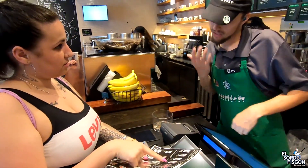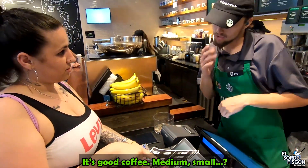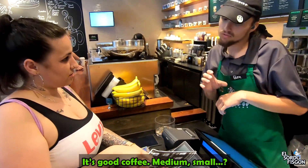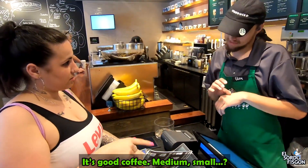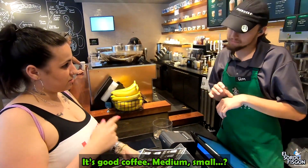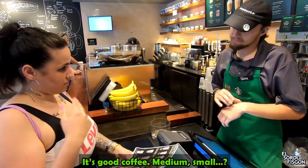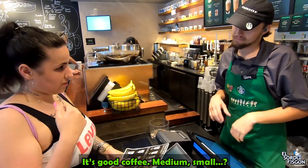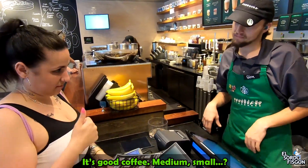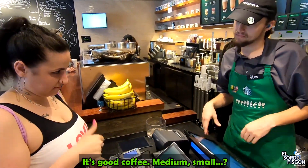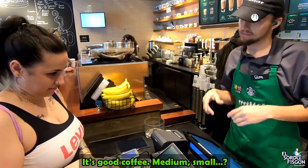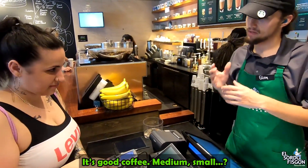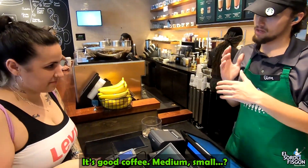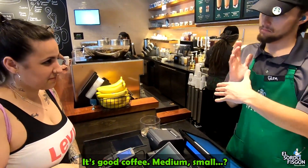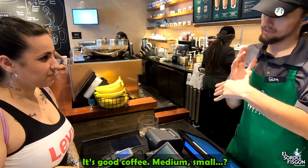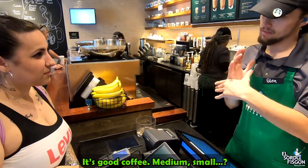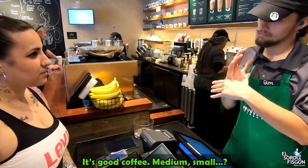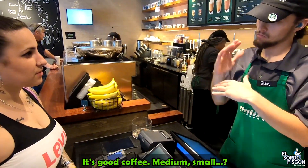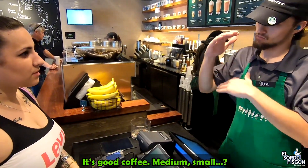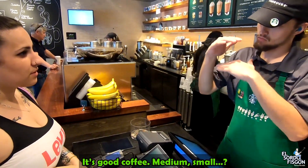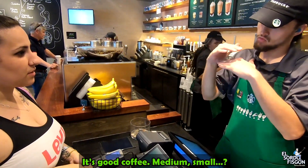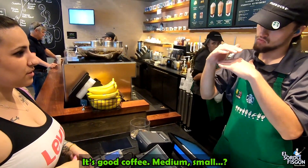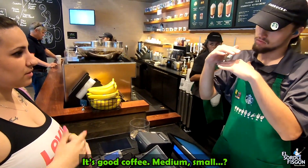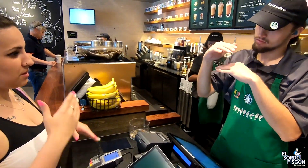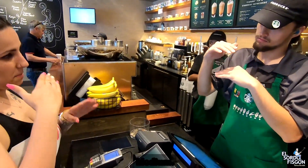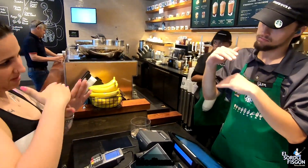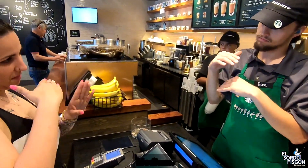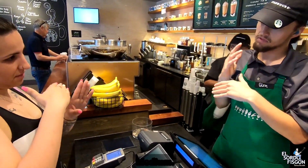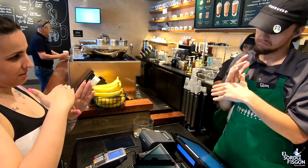It's good coffee. Medium, small, medium.